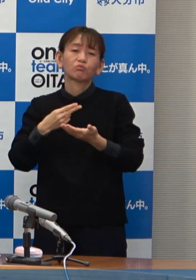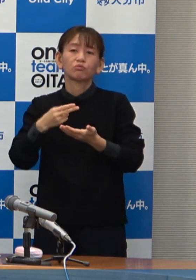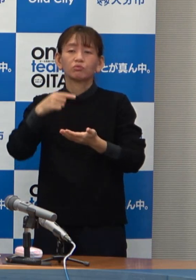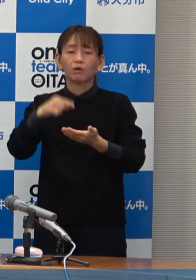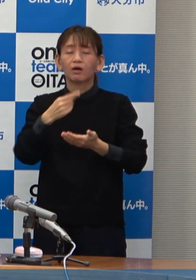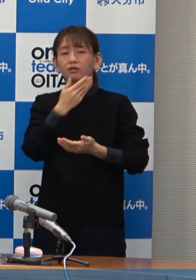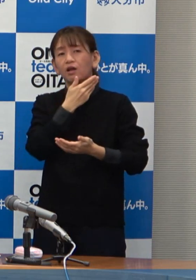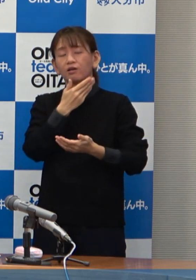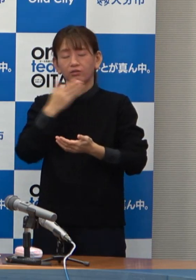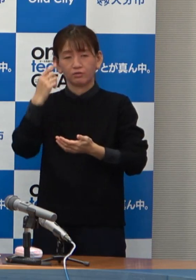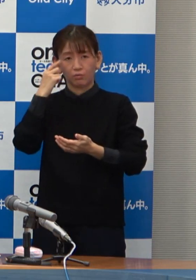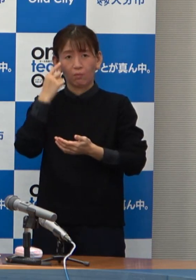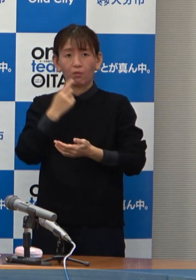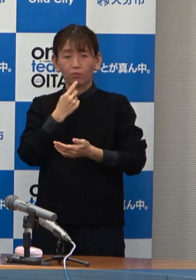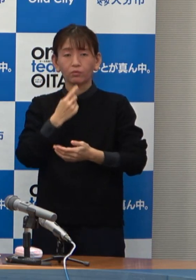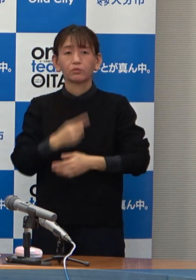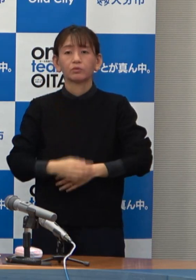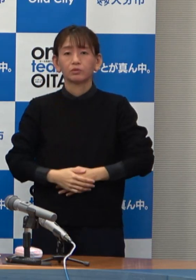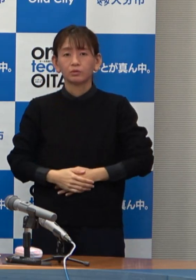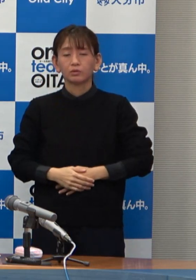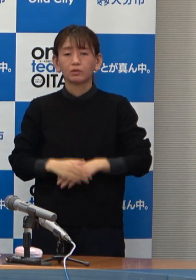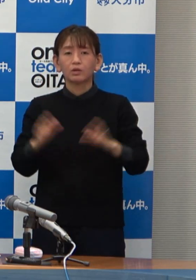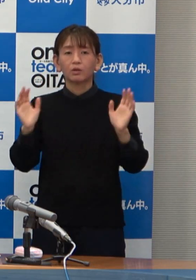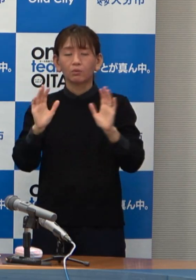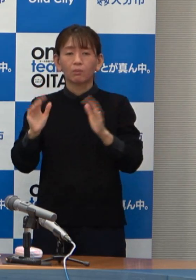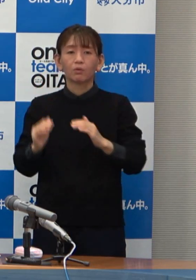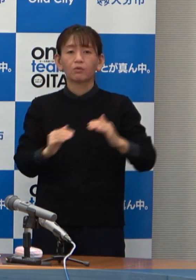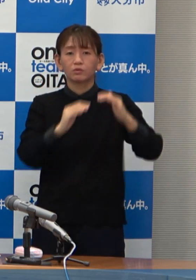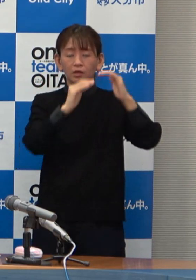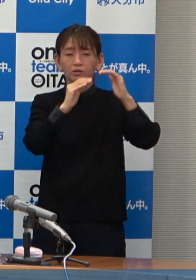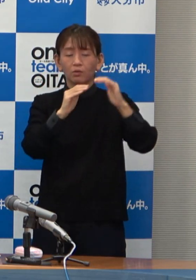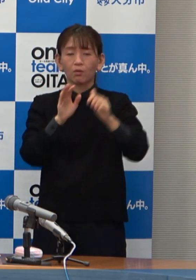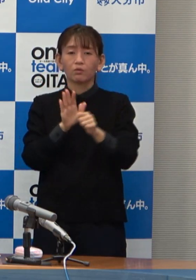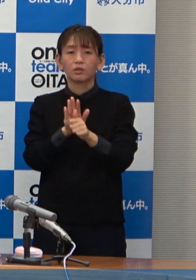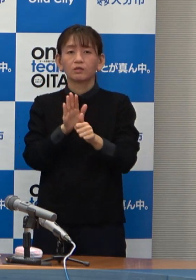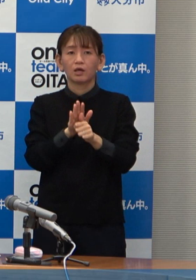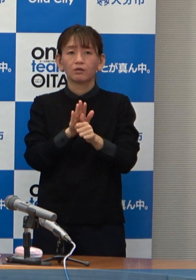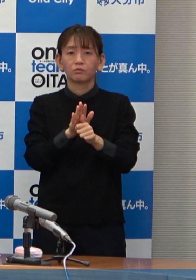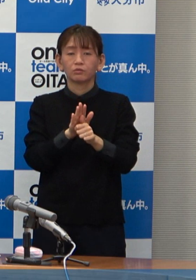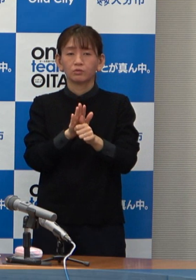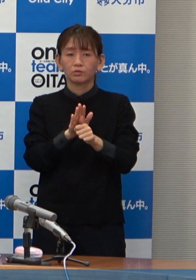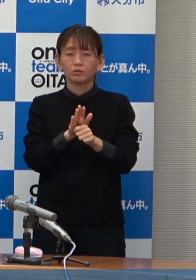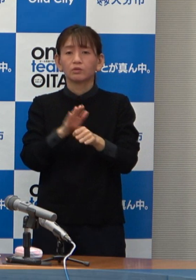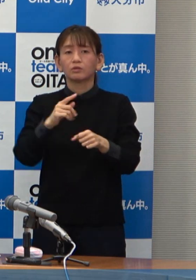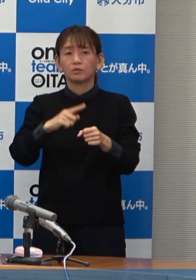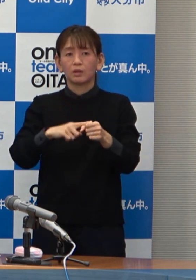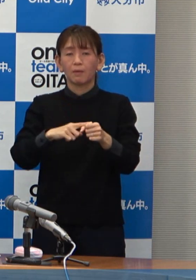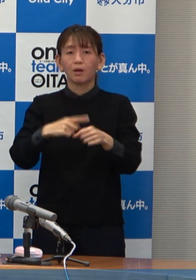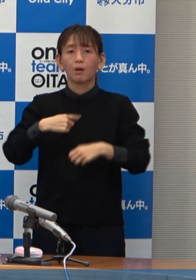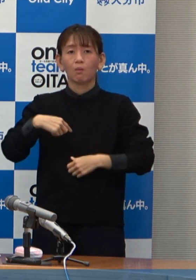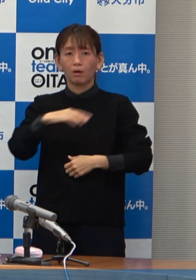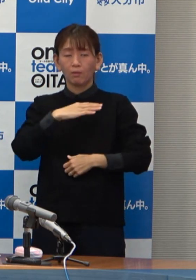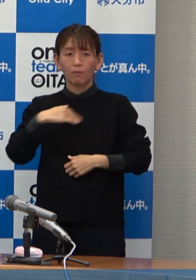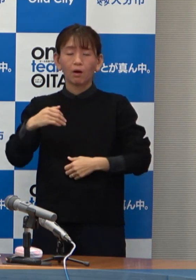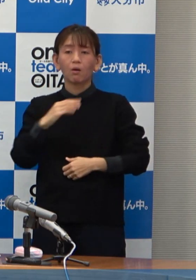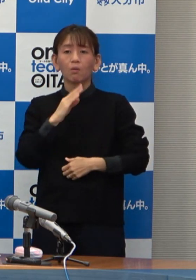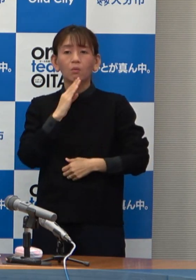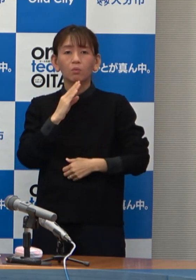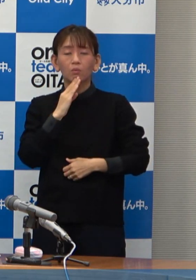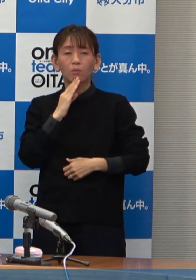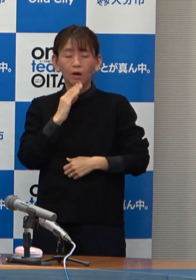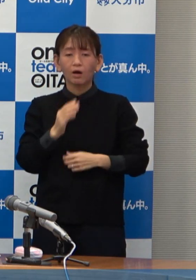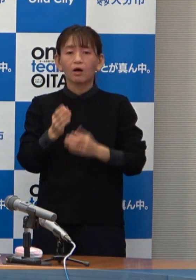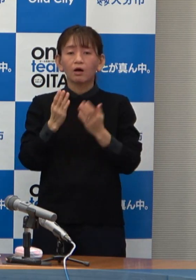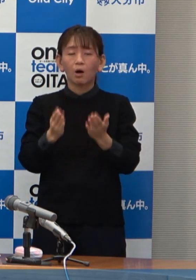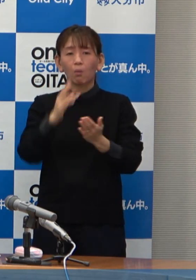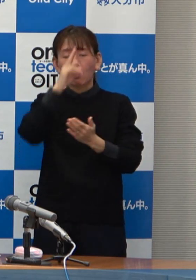存在だと思ってますで子供の成長をしっかり支えるという意味では私は本来給食は無償